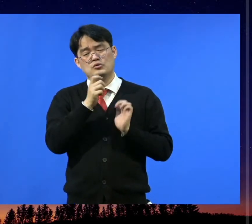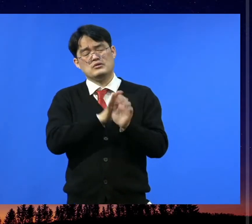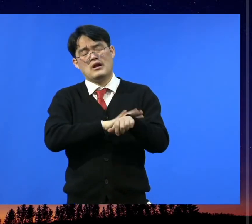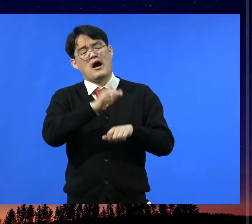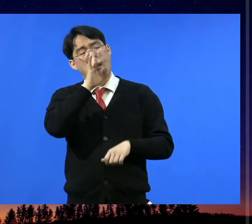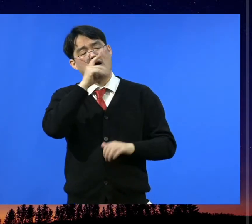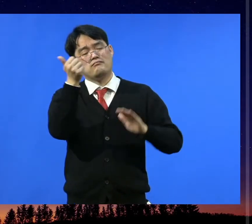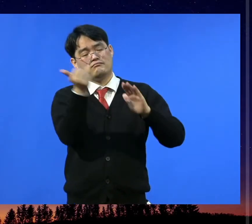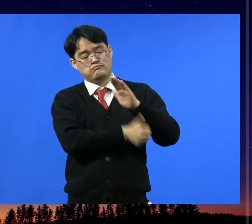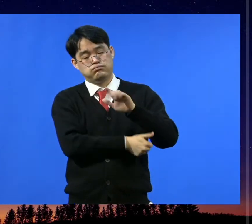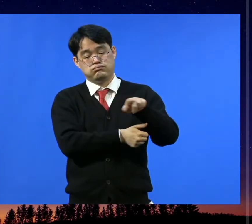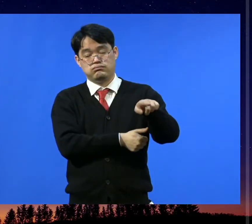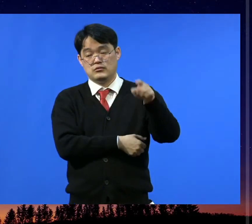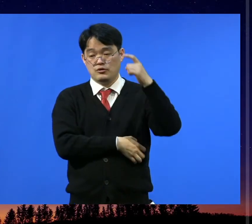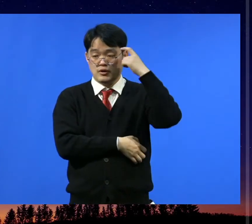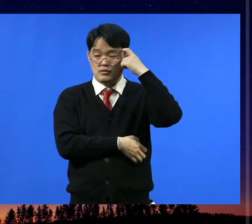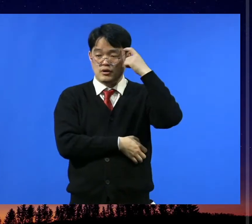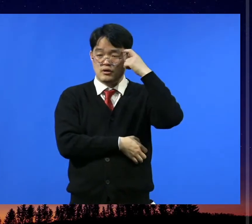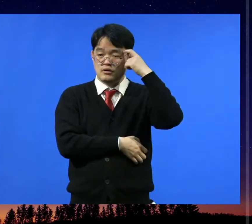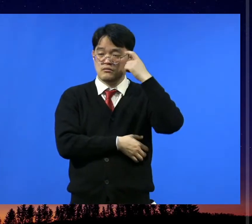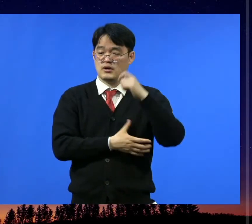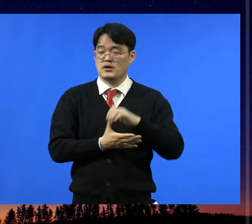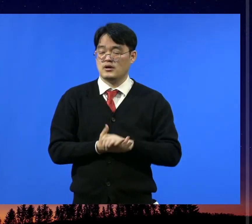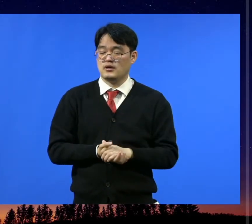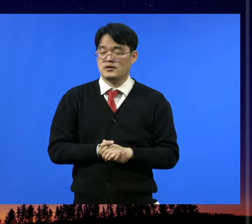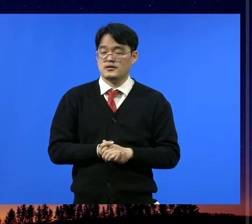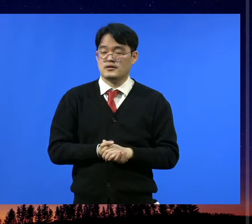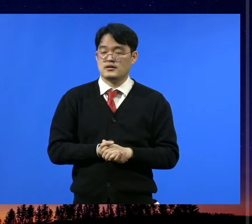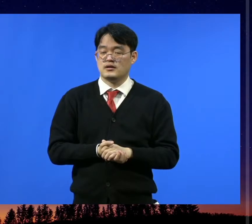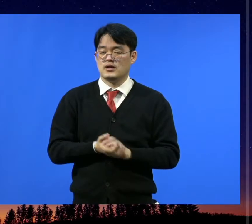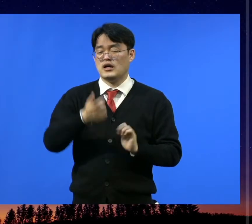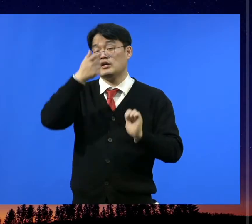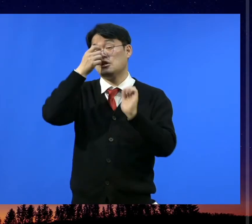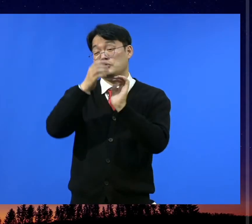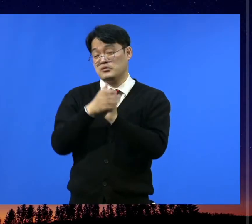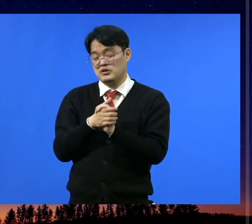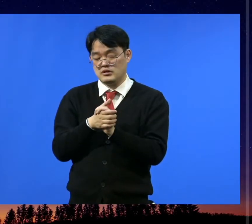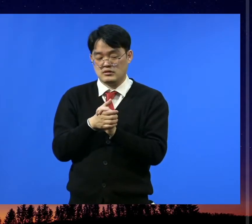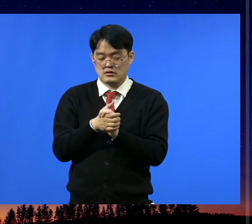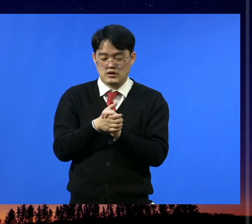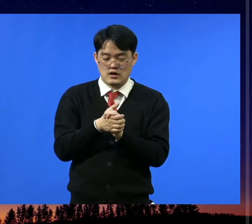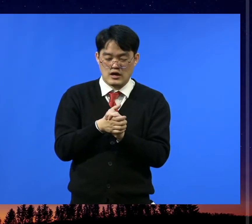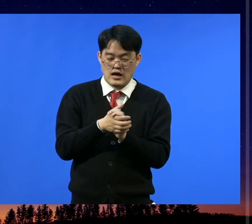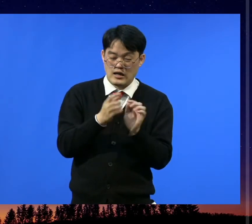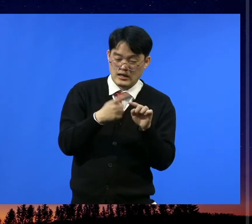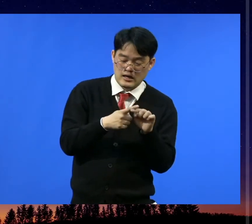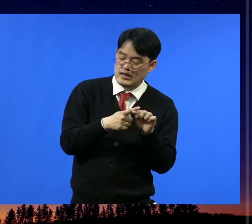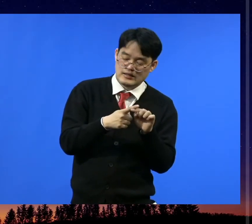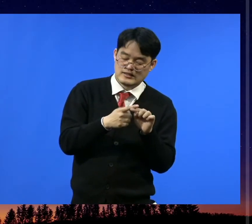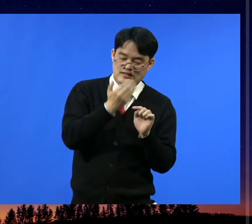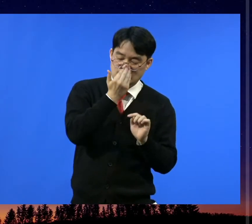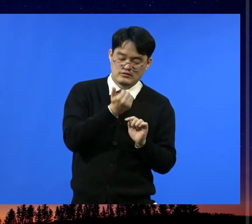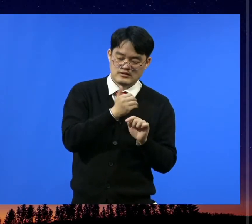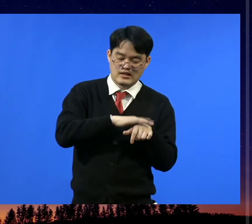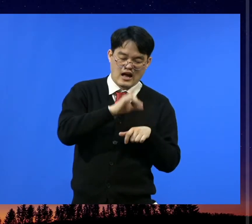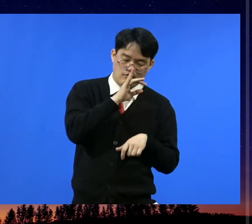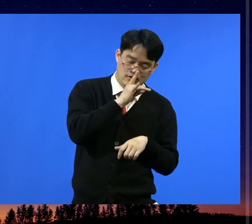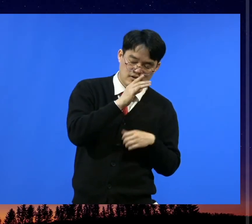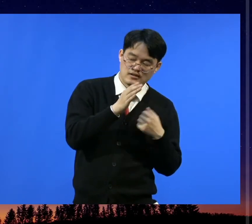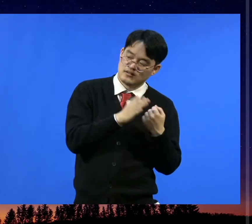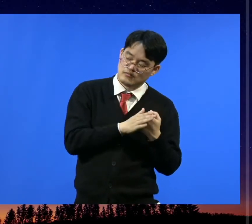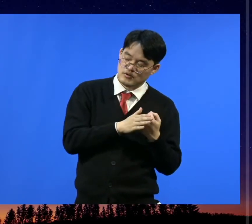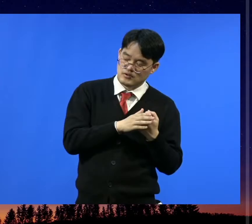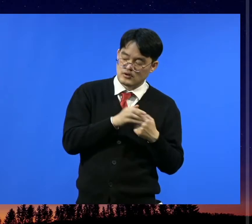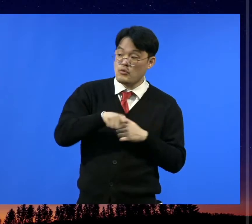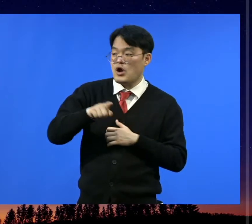실패하는 경우가 굉장히 많아요. 그래서 기도는 조금 하고 다른 걸 많이 하고, 활동을 많이 하고 뭐 이거저거 봉사도 많이 하고